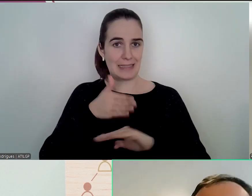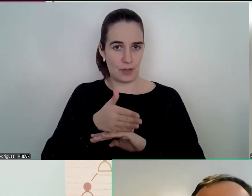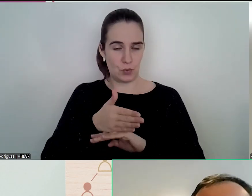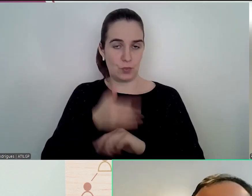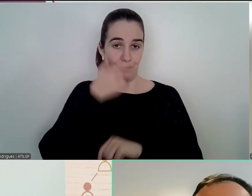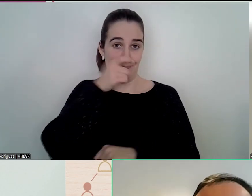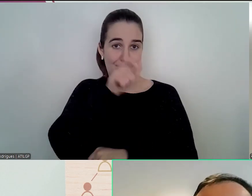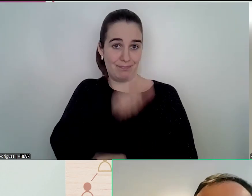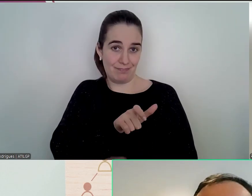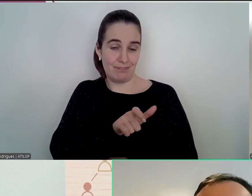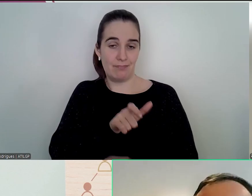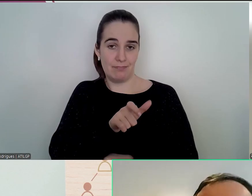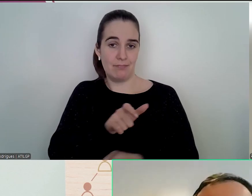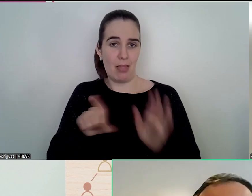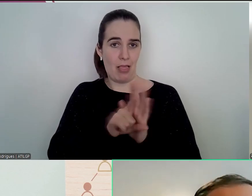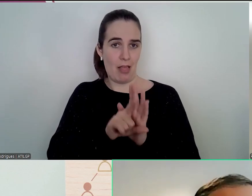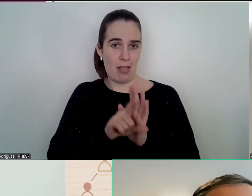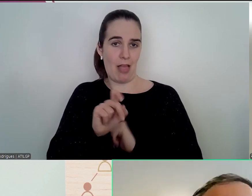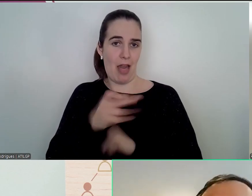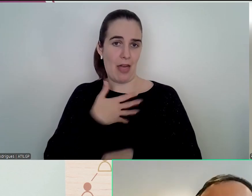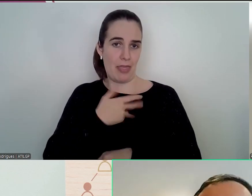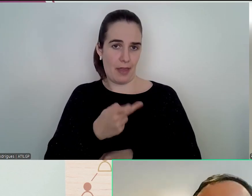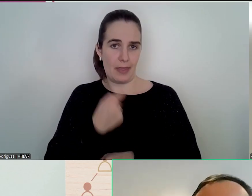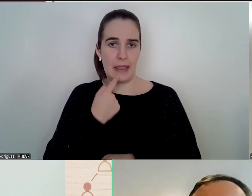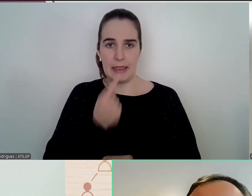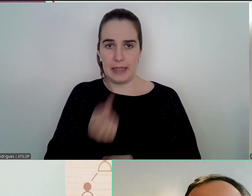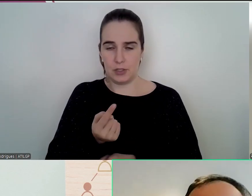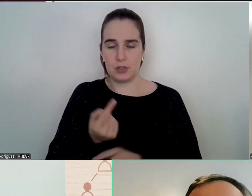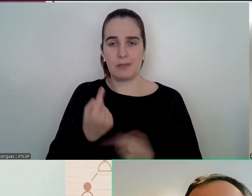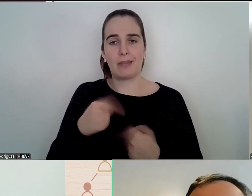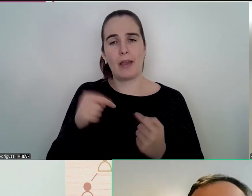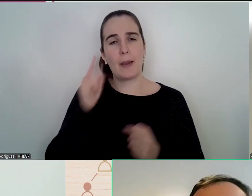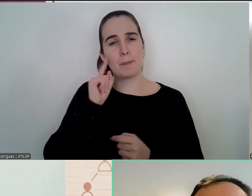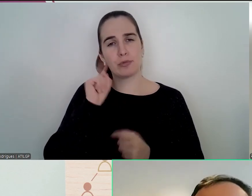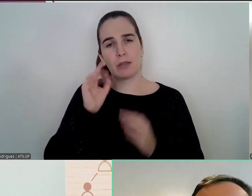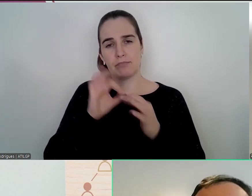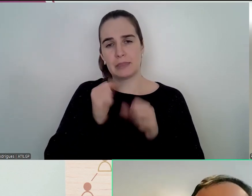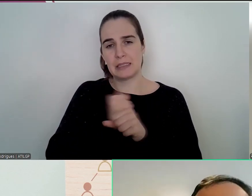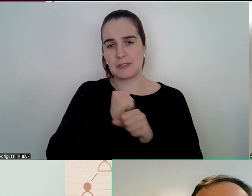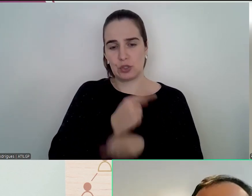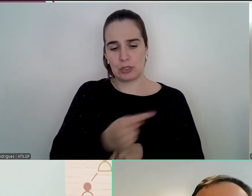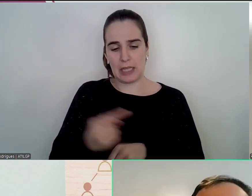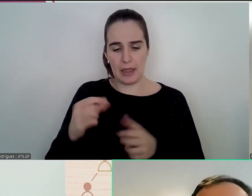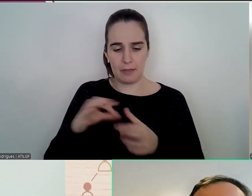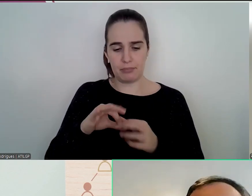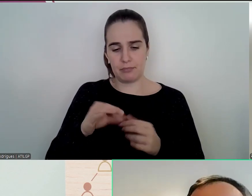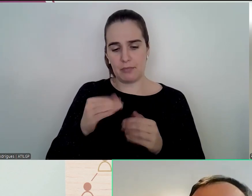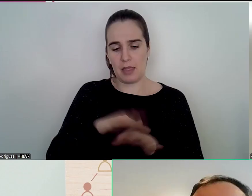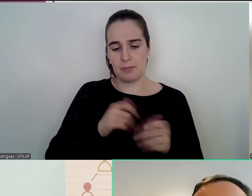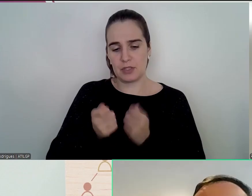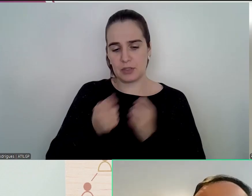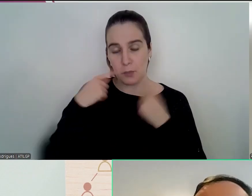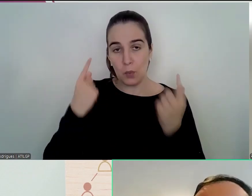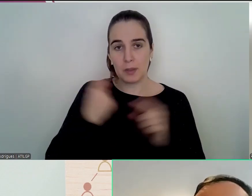figura institucional prevista na LAD e que tem aqui um papel importante em cada um dos serviços da administração pública no sentido de promover